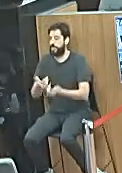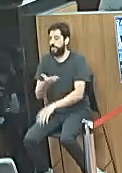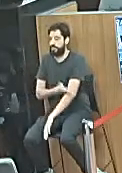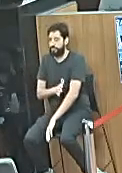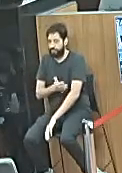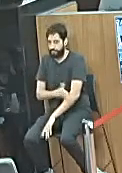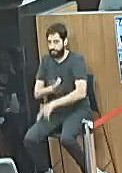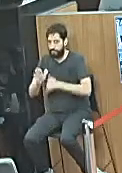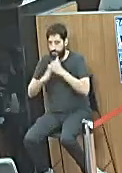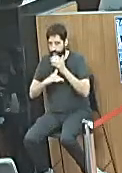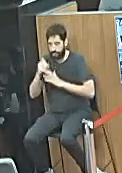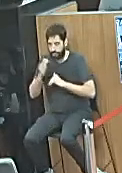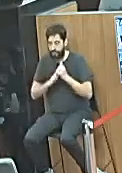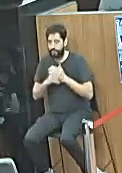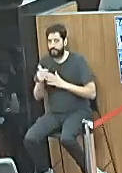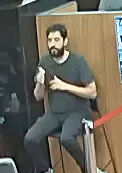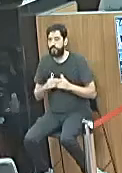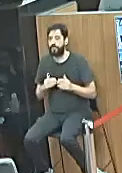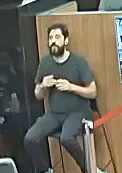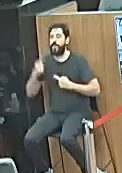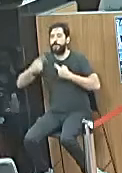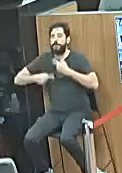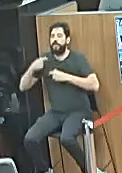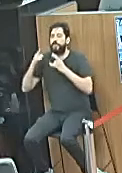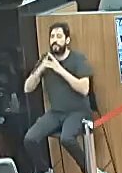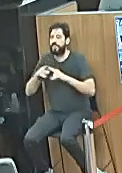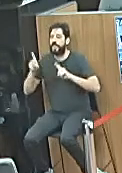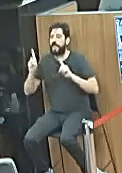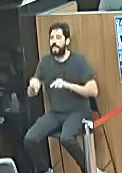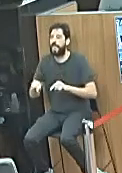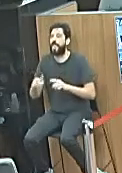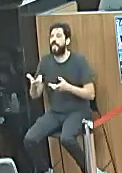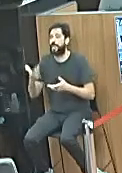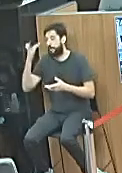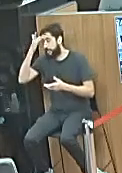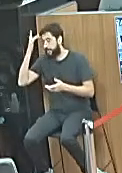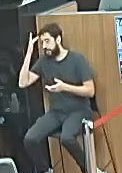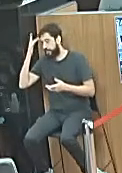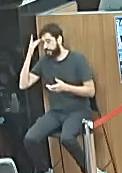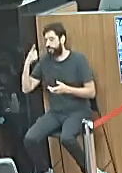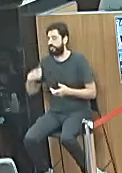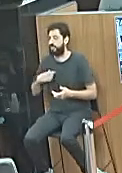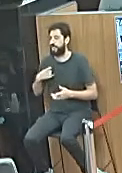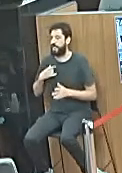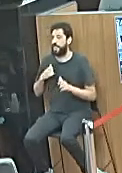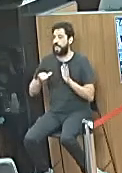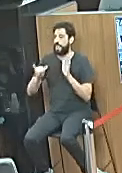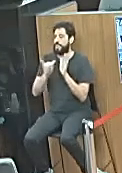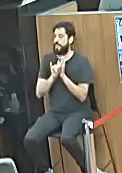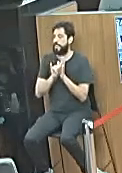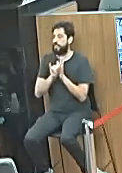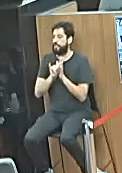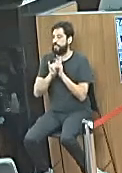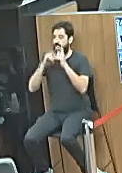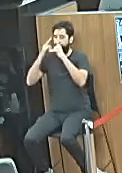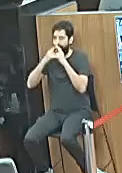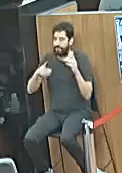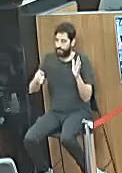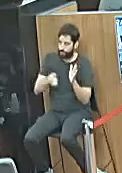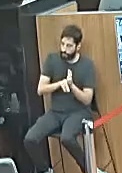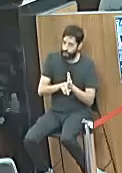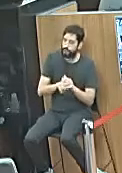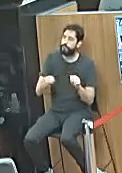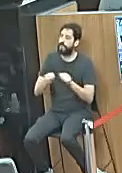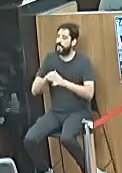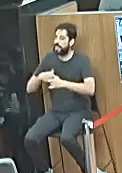mas política para o circo se da oportunidade das pessoas se manterem com sua identidade circense continuar exercendo o trabalho